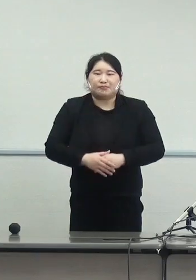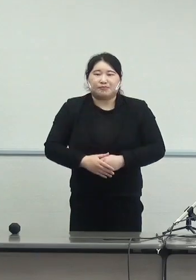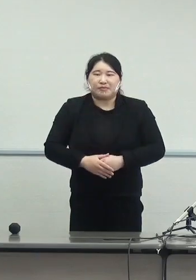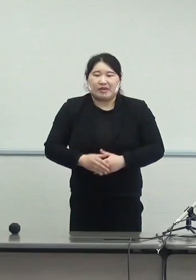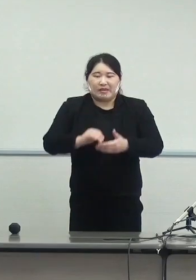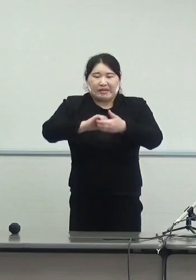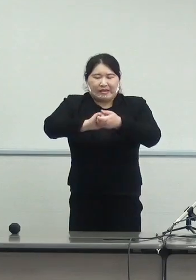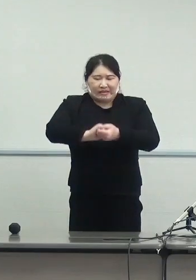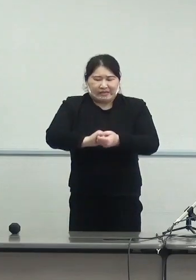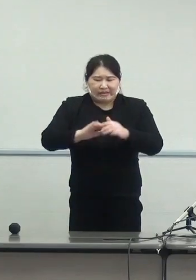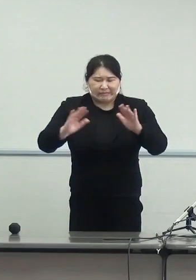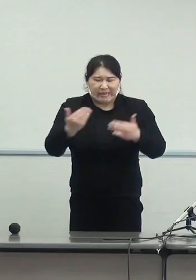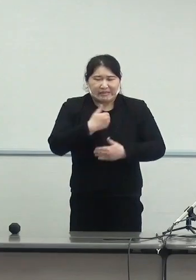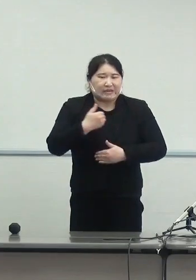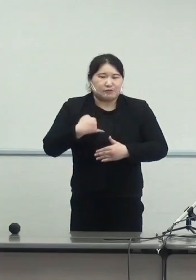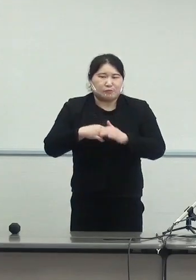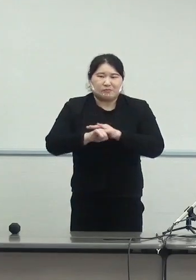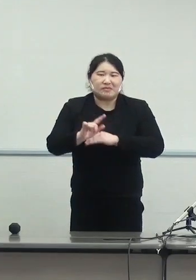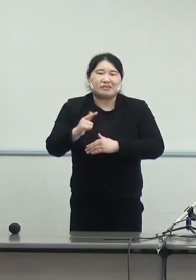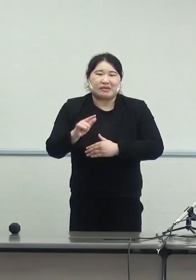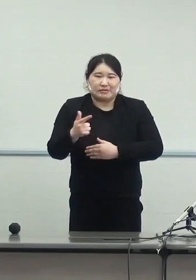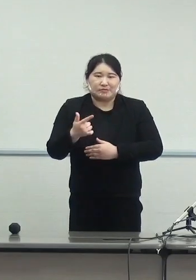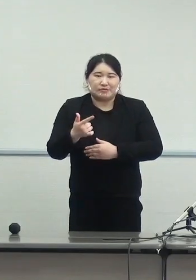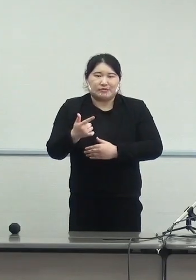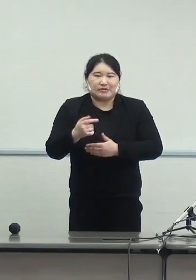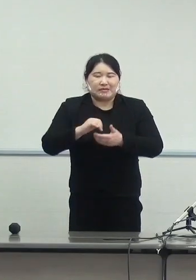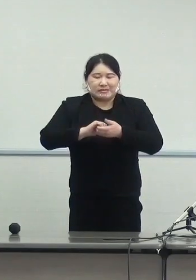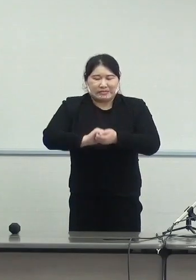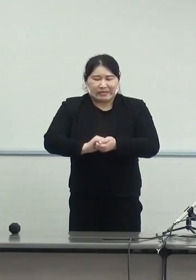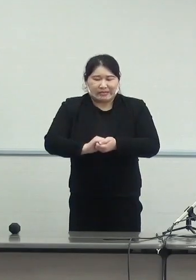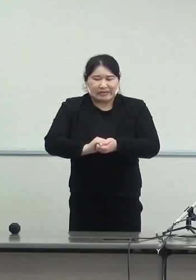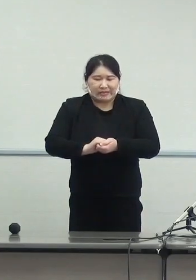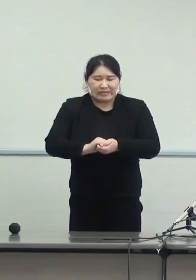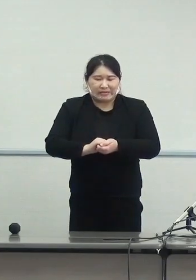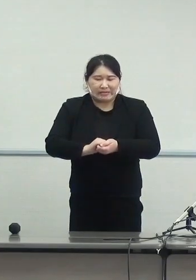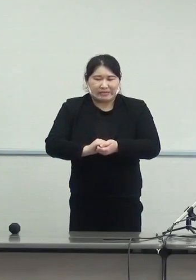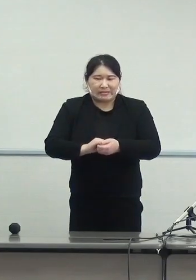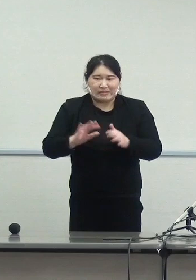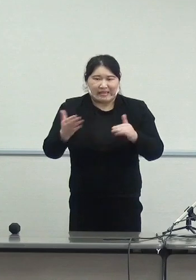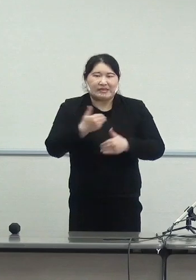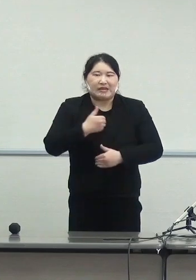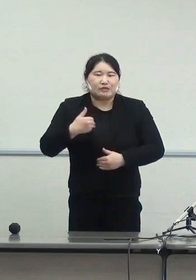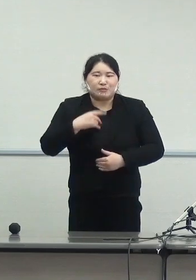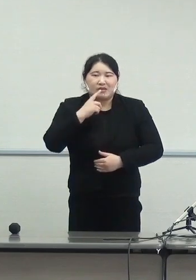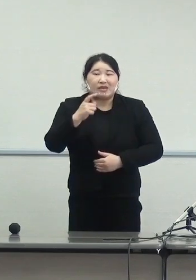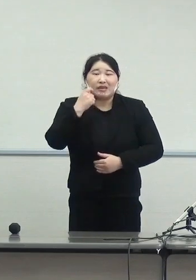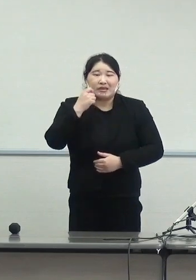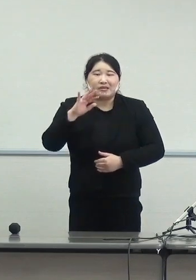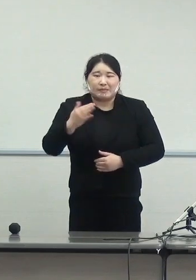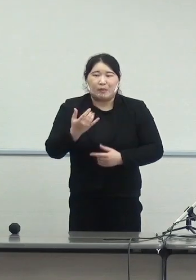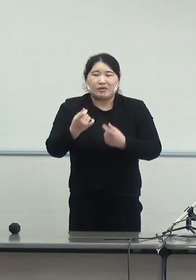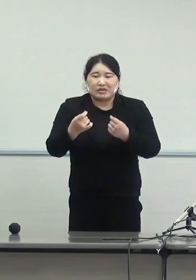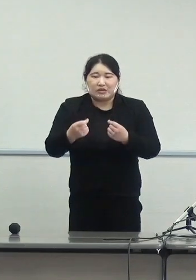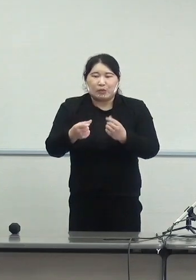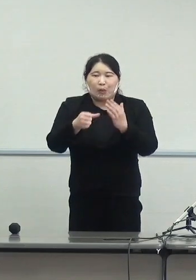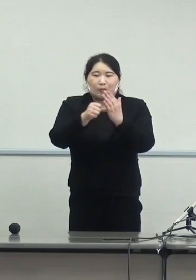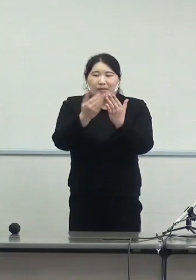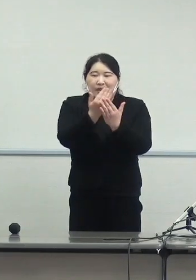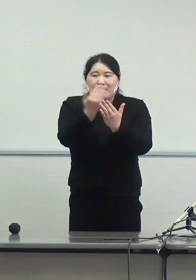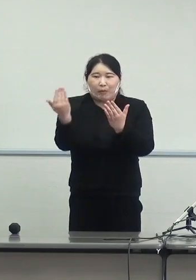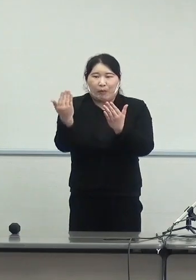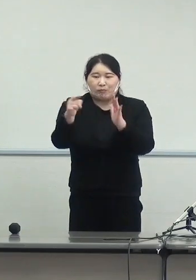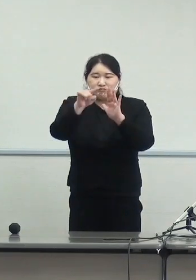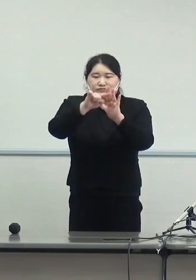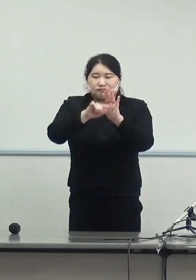絶対はありませんので、私のほうが絶対に広がらないという言い方はできませんが、名簿をきちんと提供いただいてい